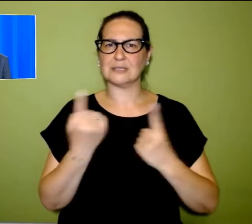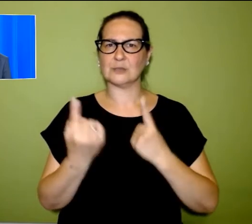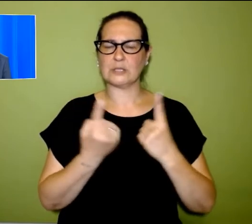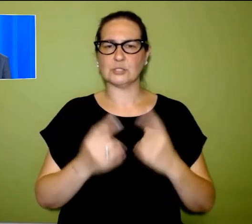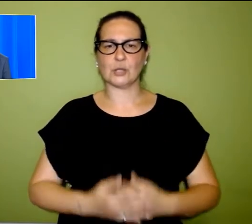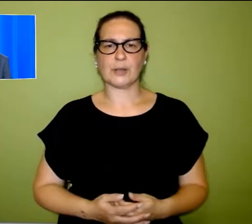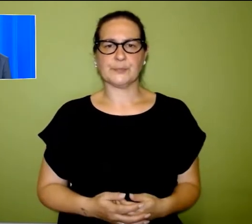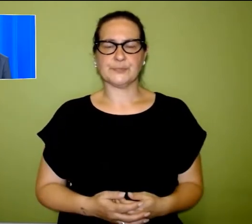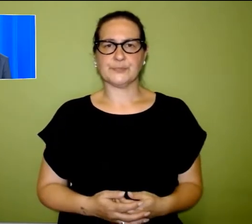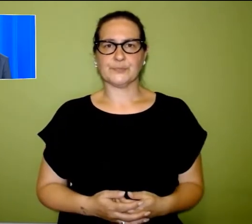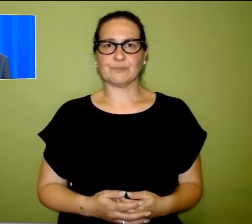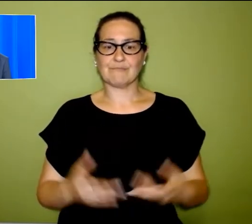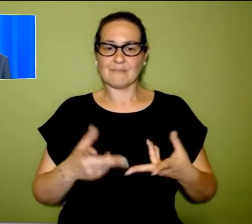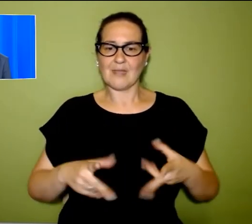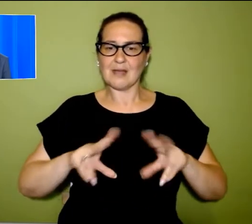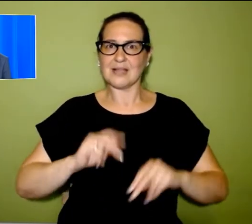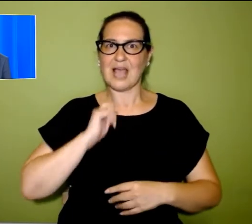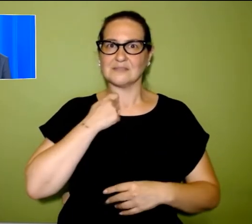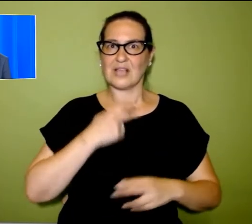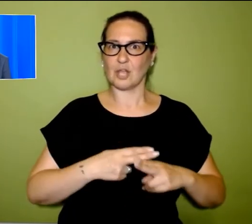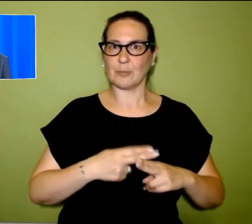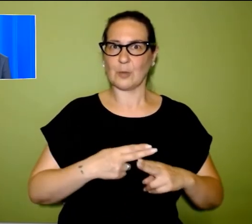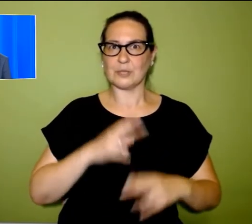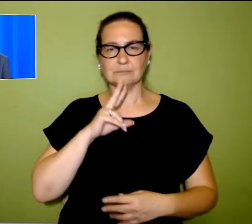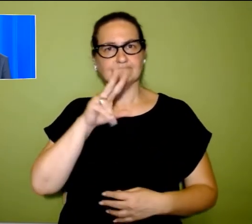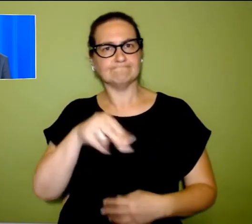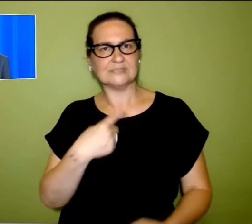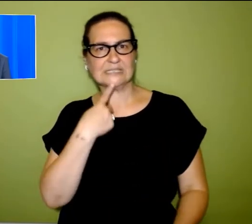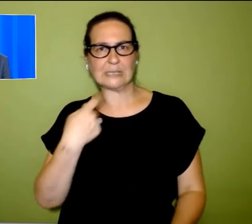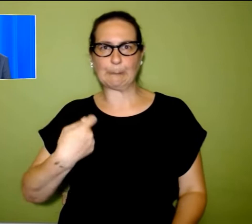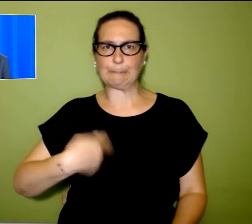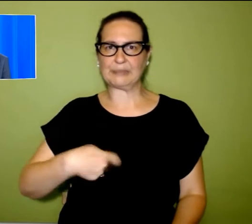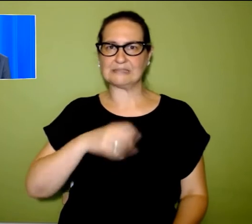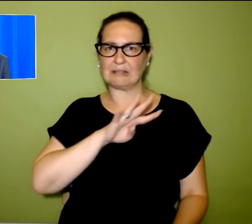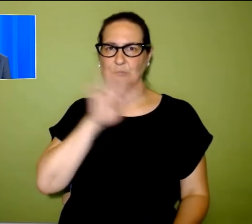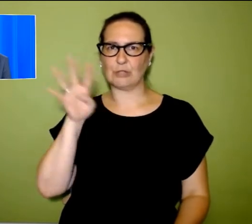rigassificatore di Piombino il presidente della Toscana, Gianni.